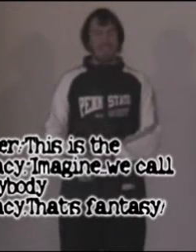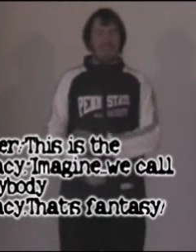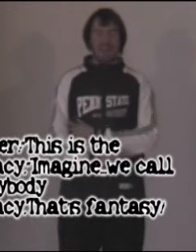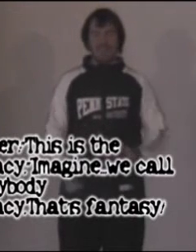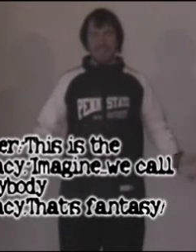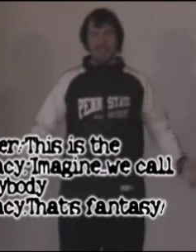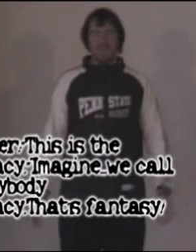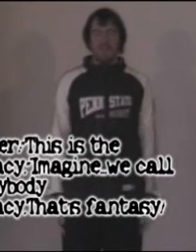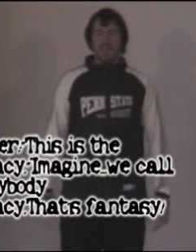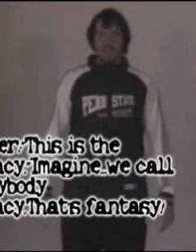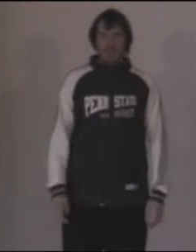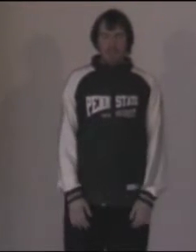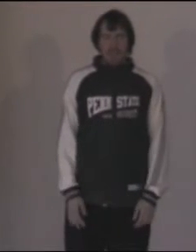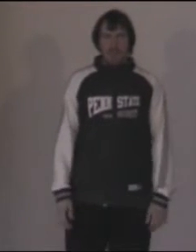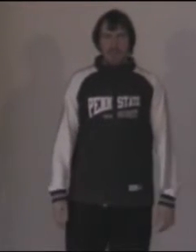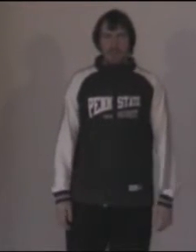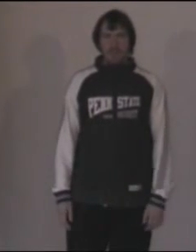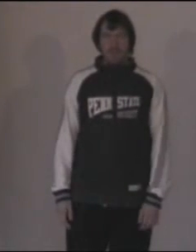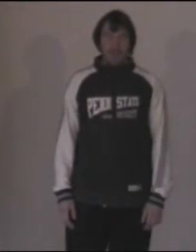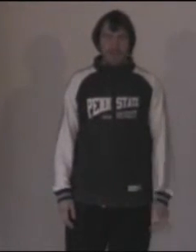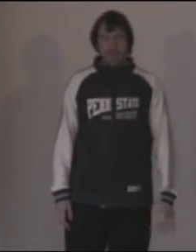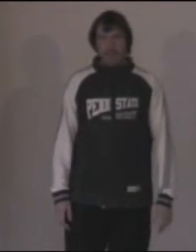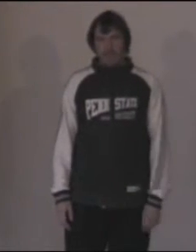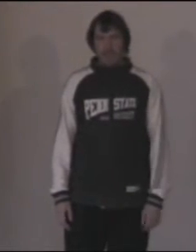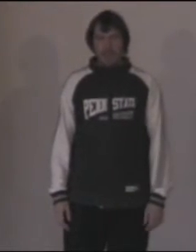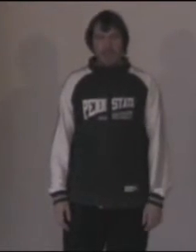è privacy. Bei nomi, poca fantasia, ma vabbè.